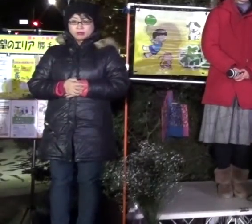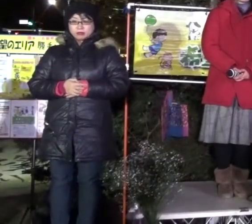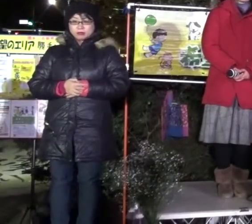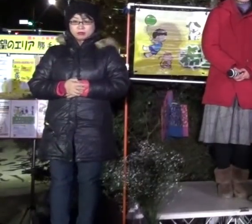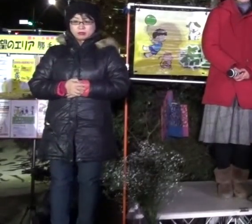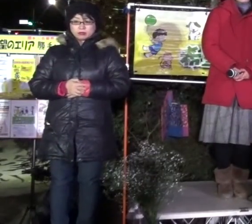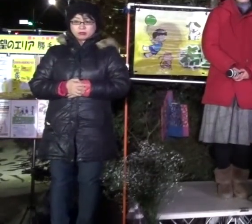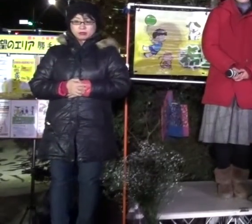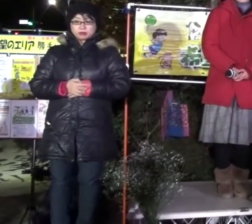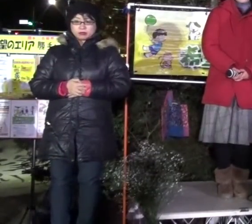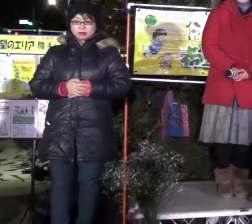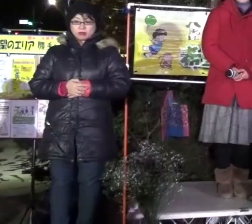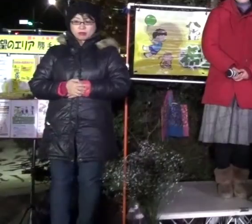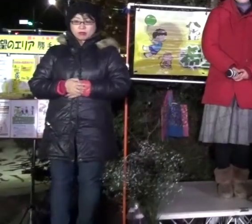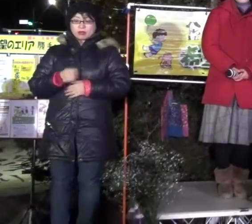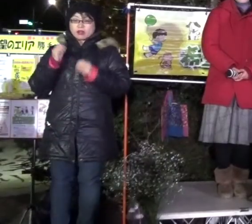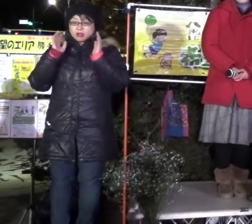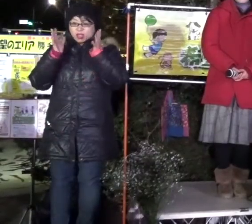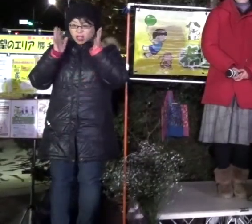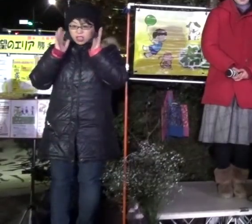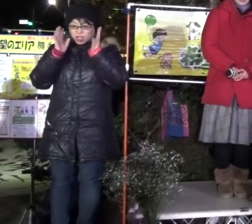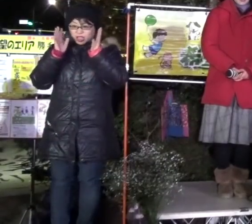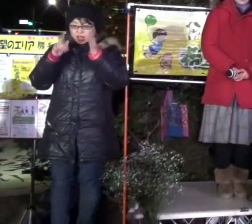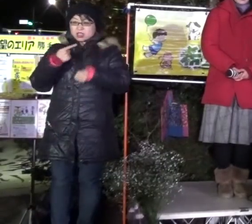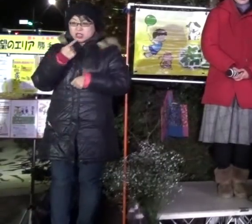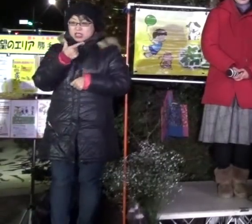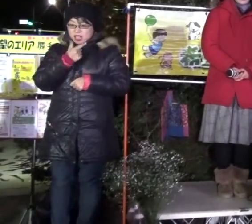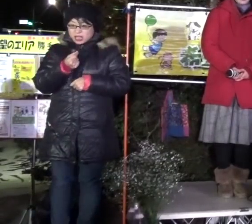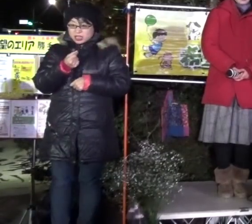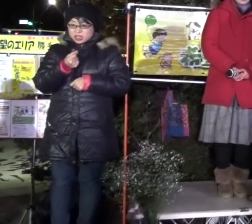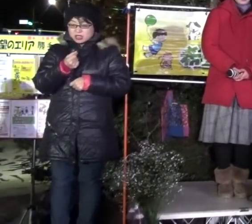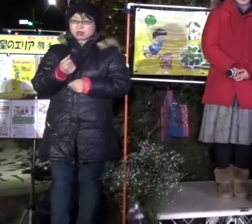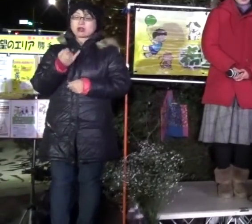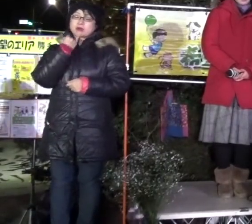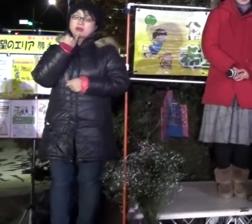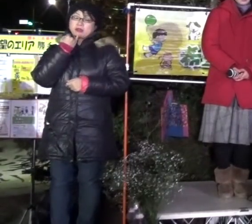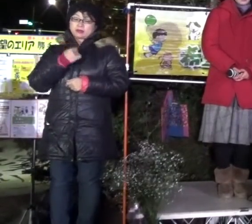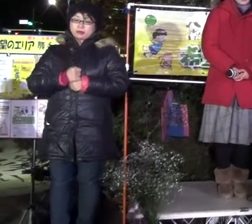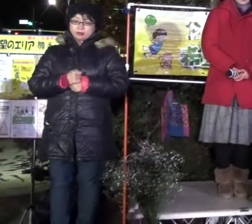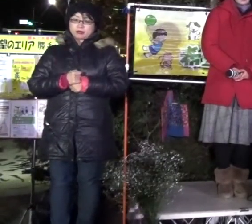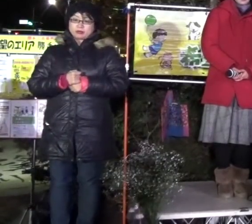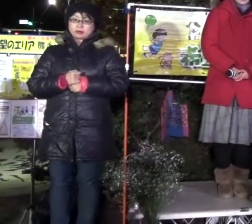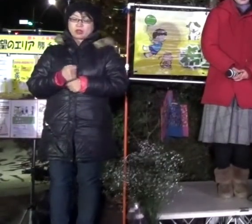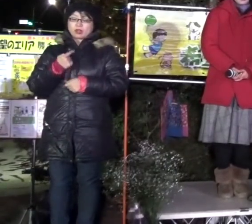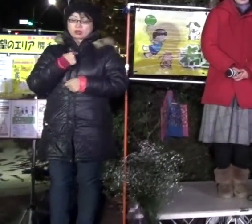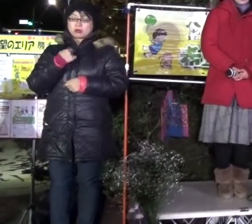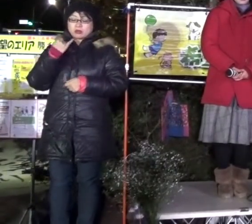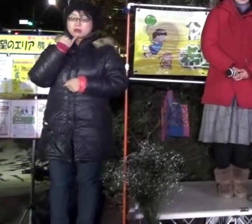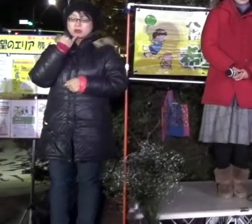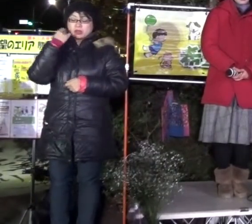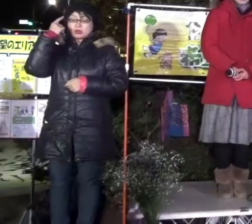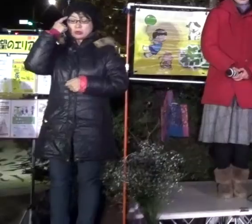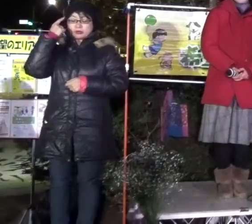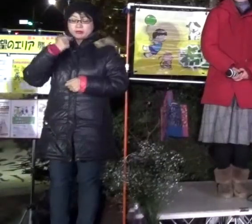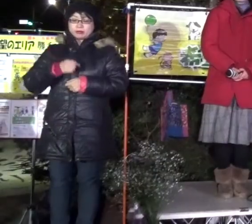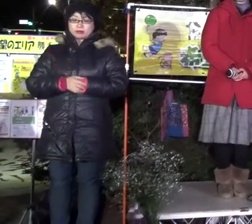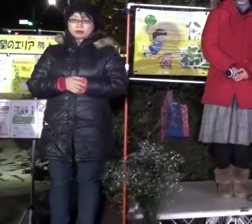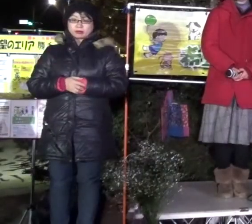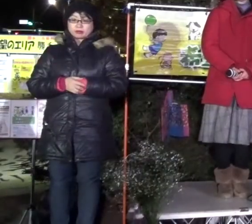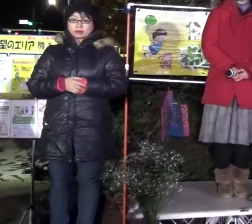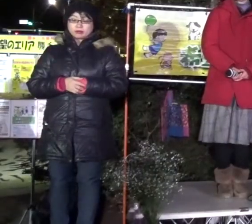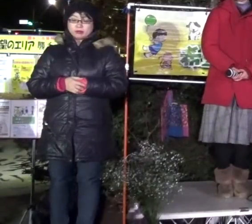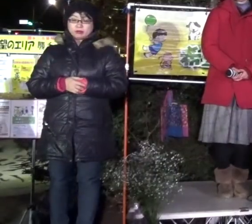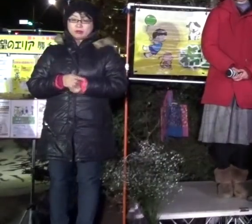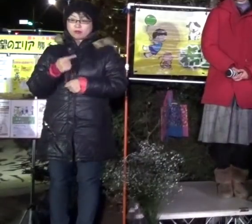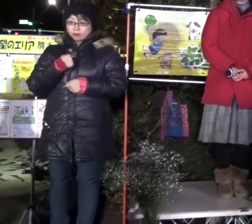ガーって言いたい人はガーって言えばいいし、でそのことを私たちは否定しないし、で私たち